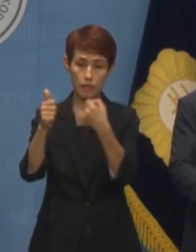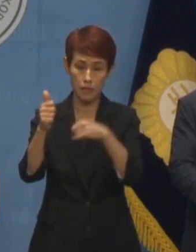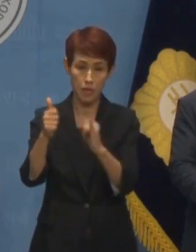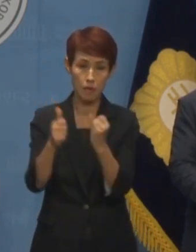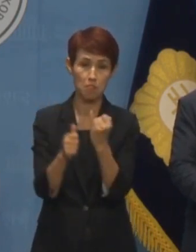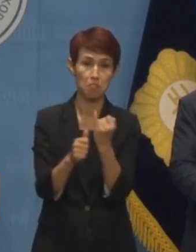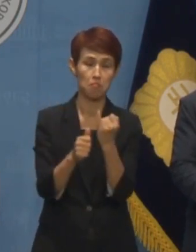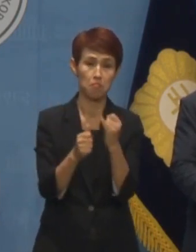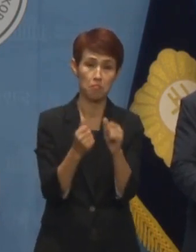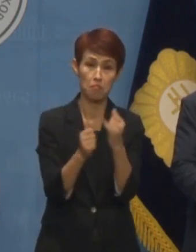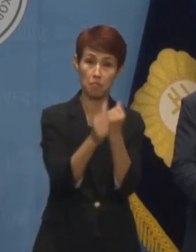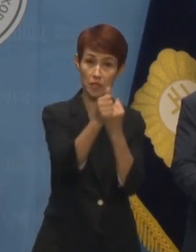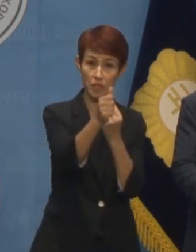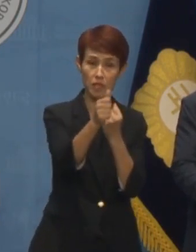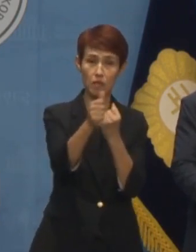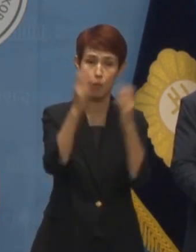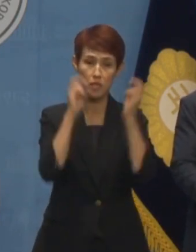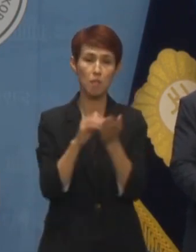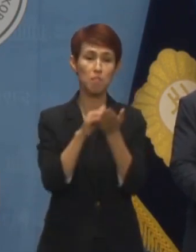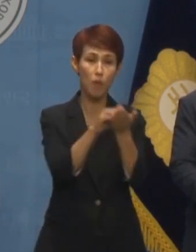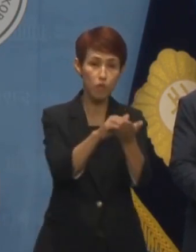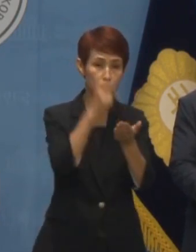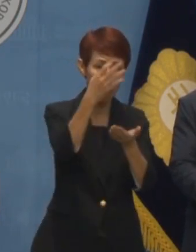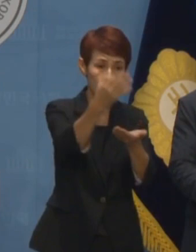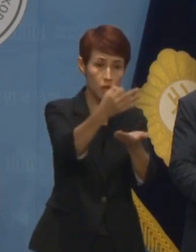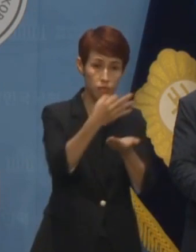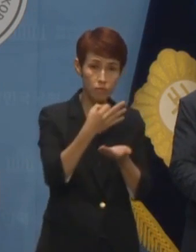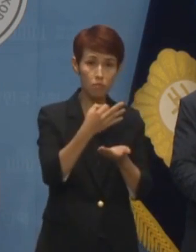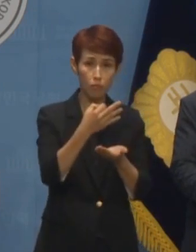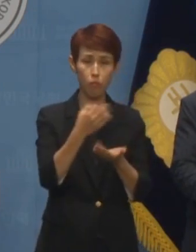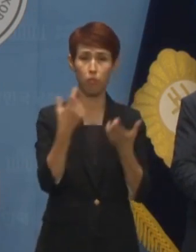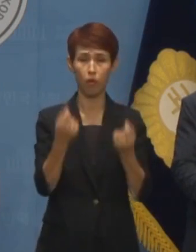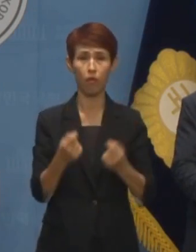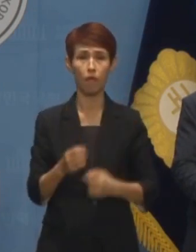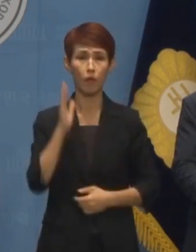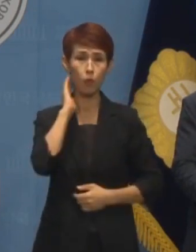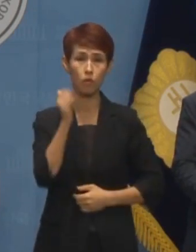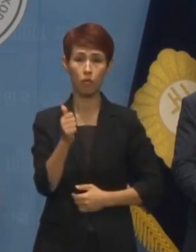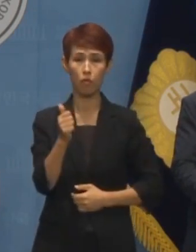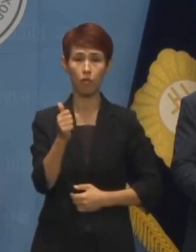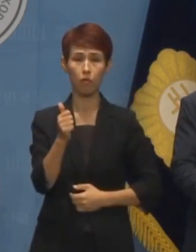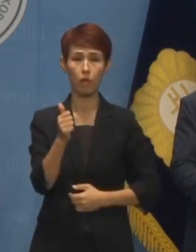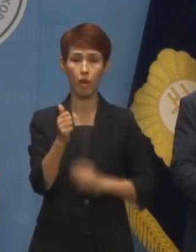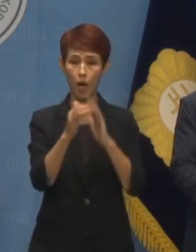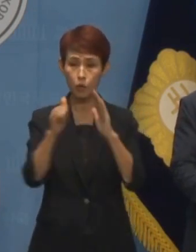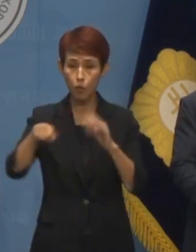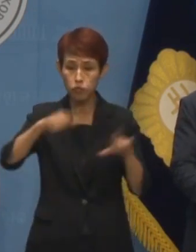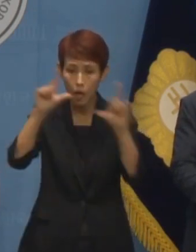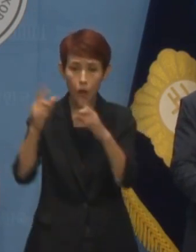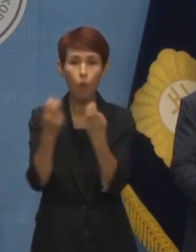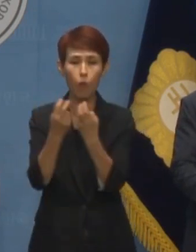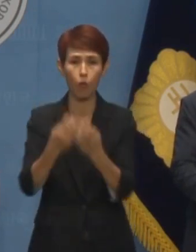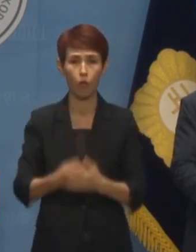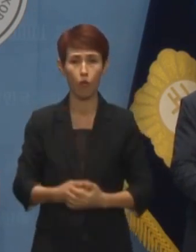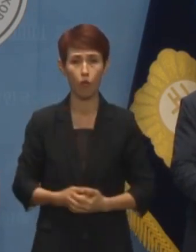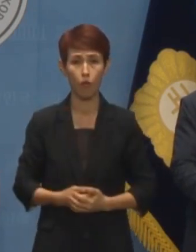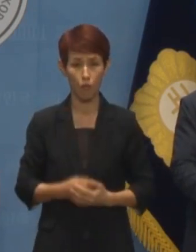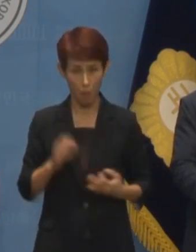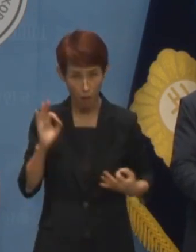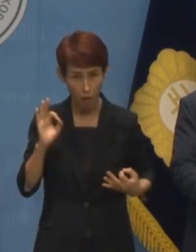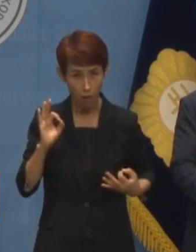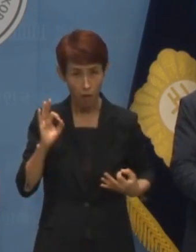뇌물이 대통령의 가족은 도대체 어떻게 생계를 유지해 한다는 말입니까 숨쉬지 말